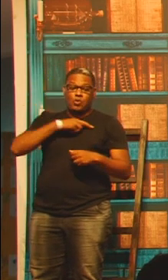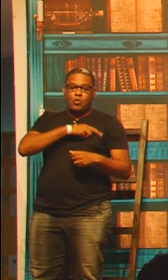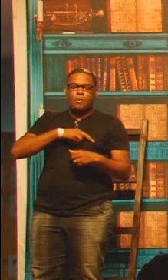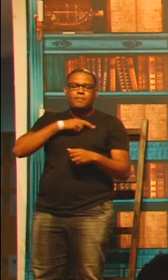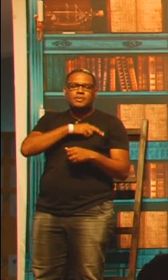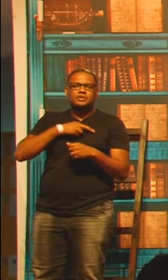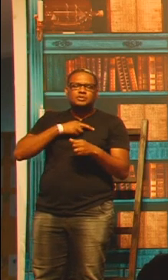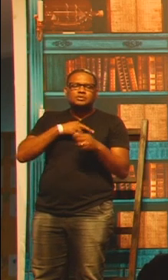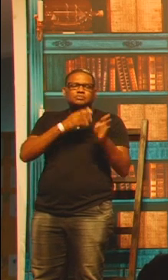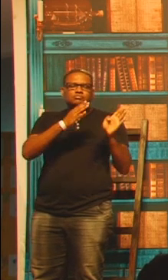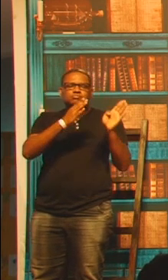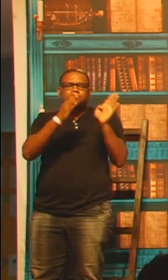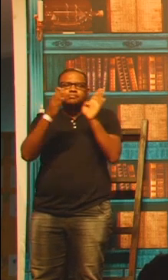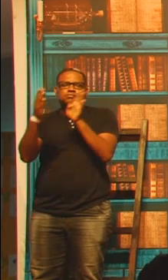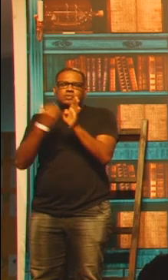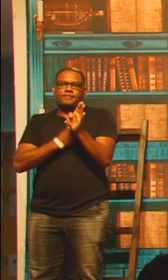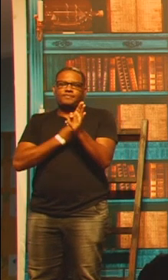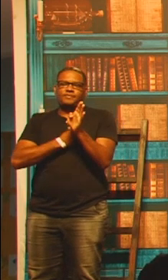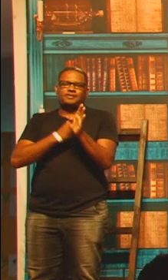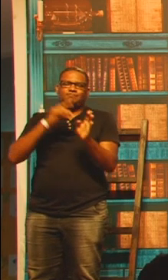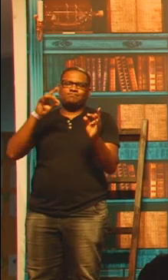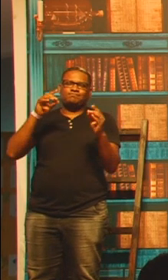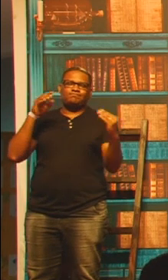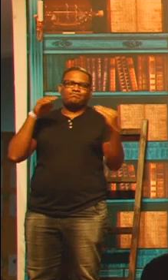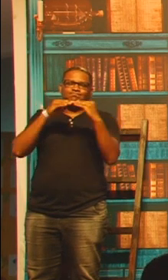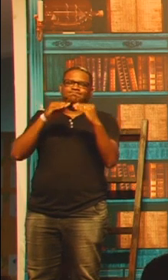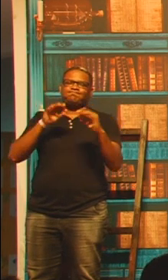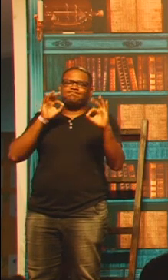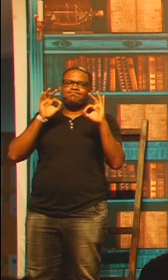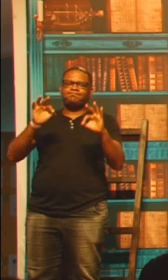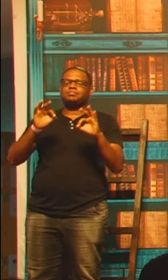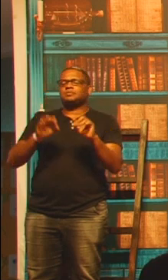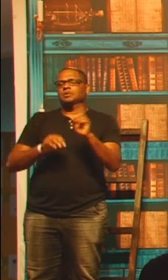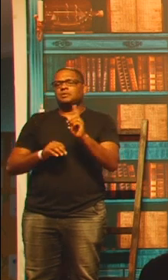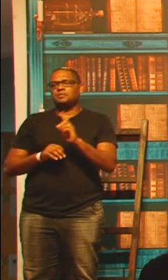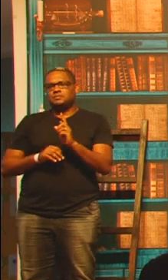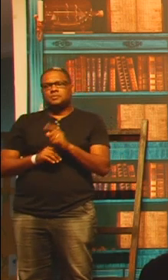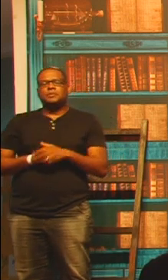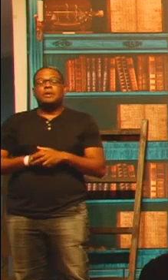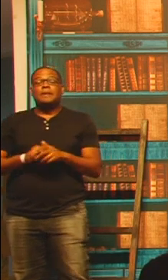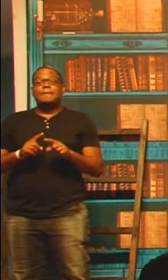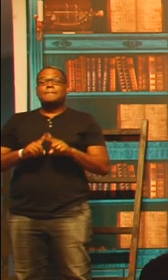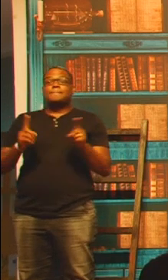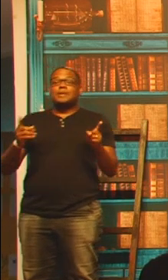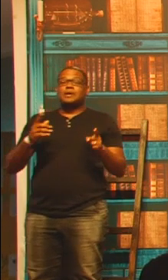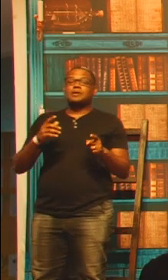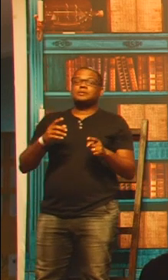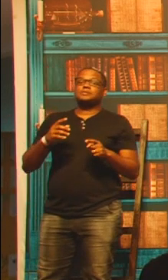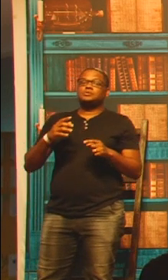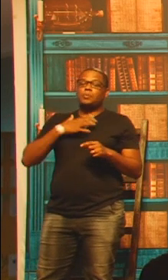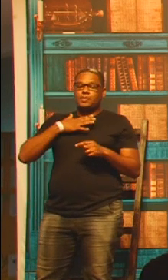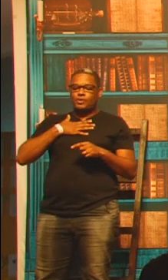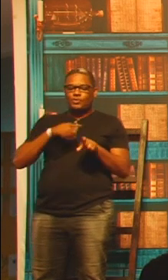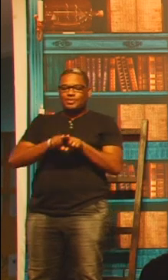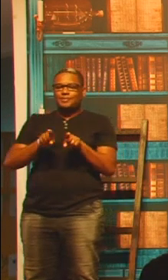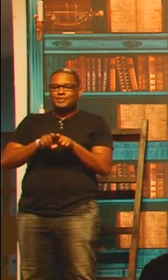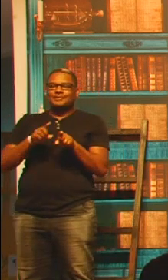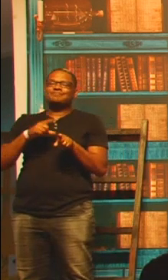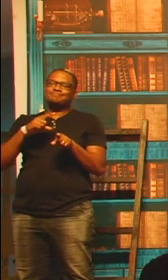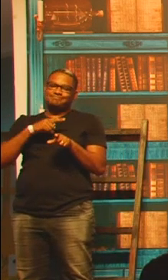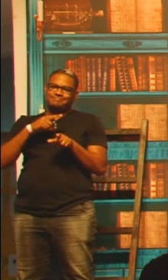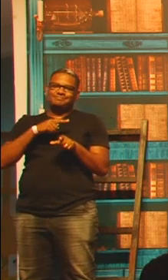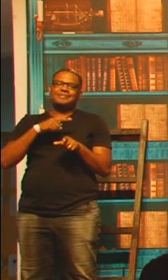autobiográfico completamente, porque acho que nenhum romance que se propõe autobiográfico ele é. Mas o meu, muito menos ainda, porque existe